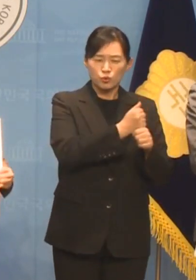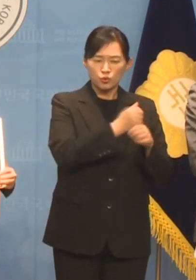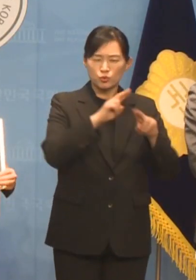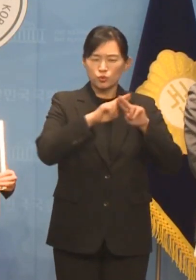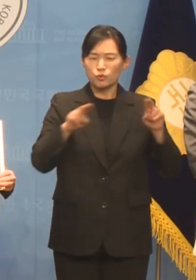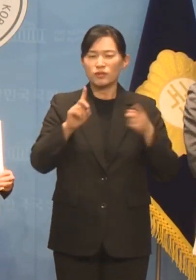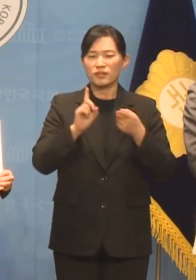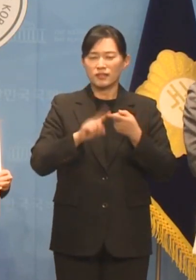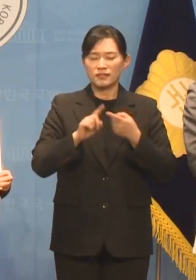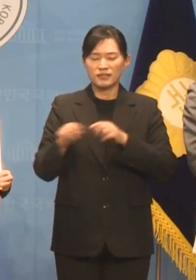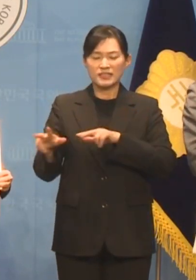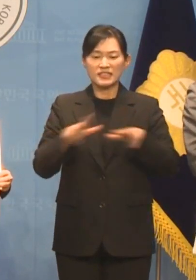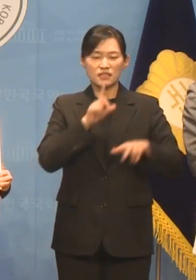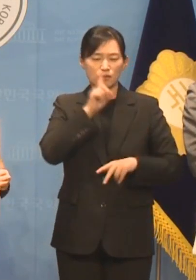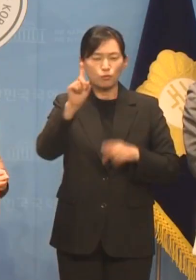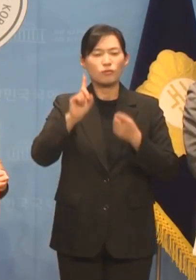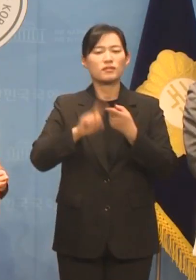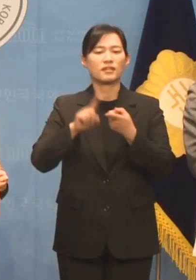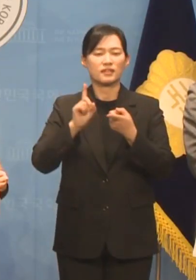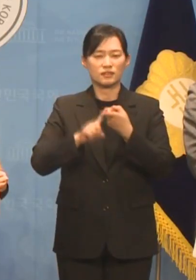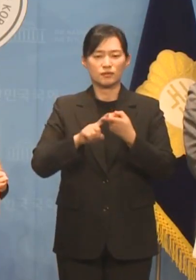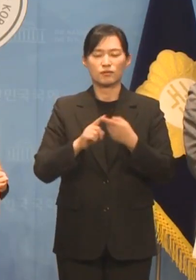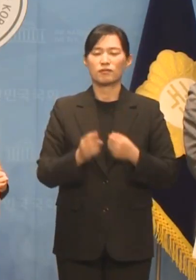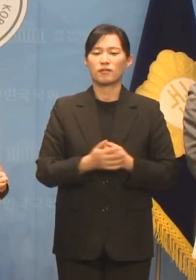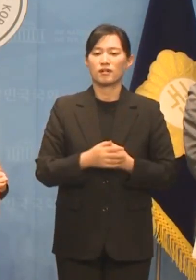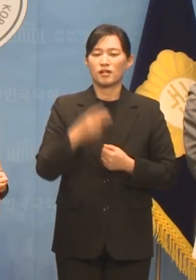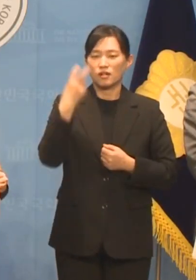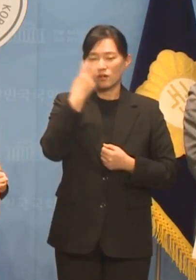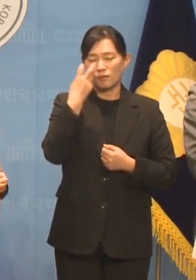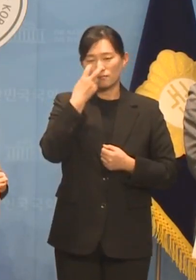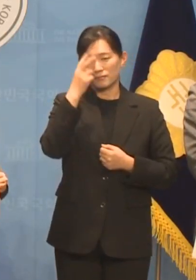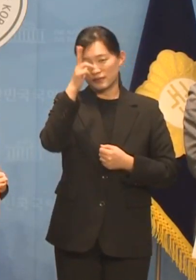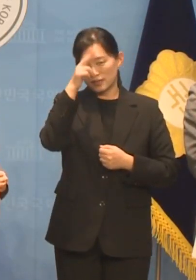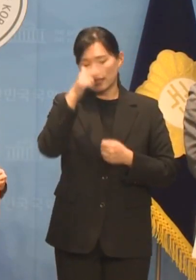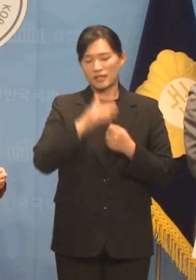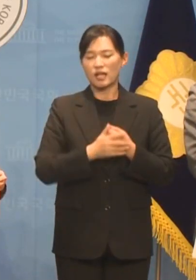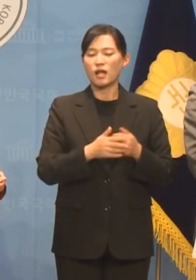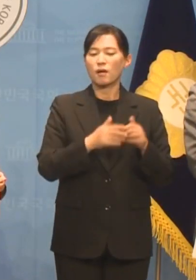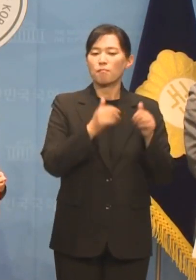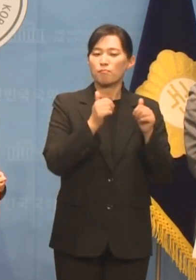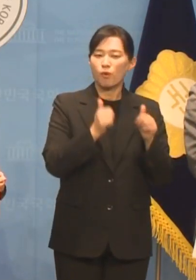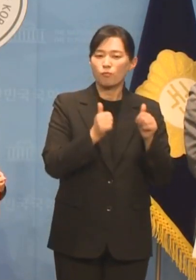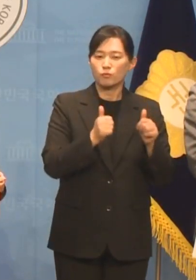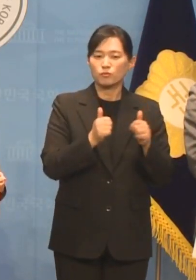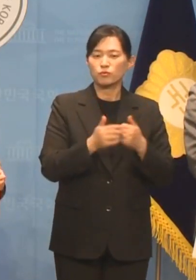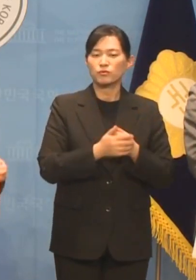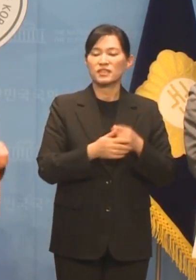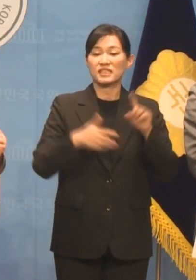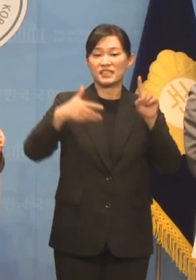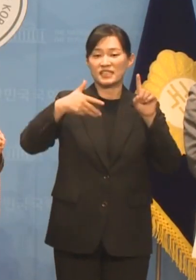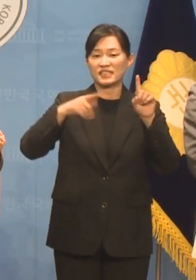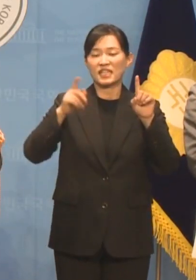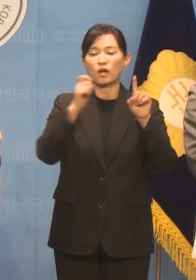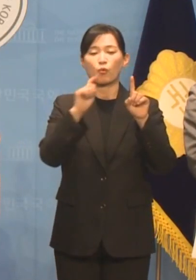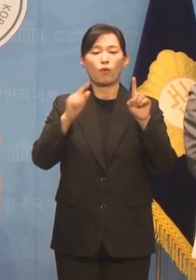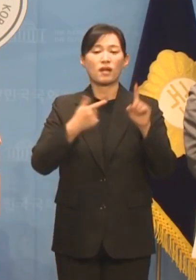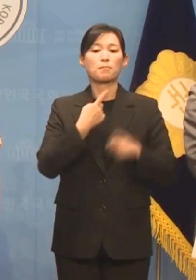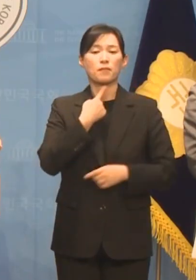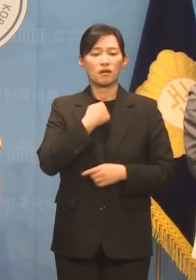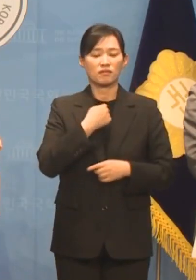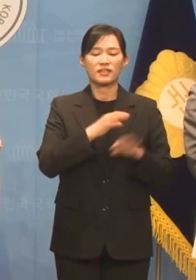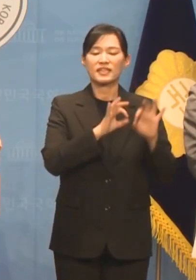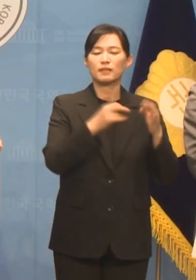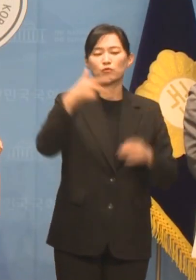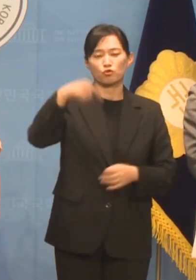즉시 항고에 관해서 국힘과 그리고 검찰 측 그리고 법무부 1차관이었던